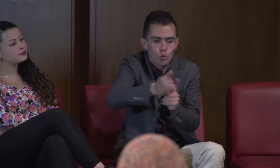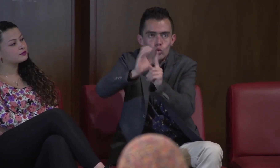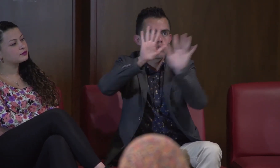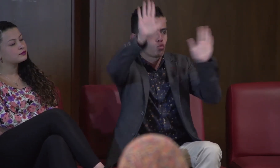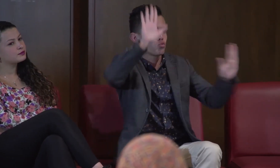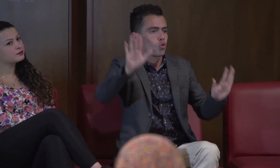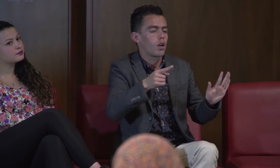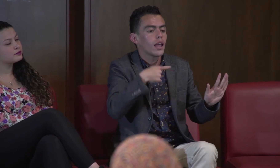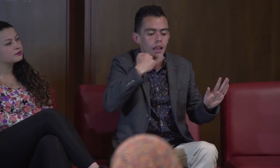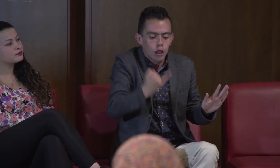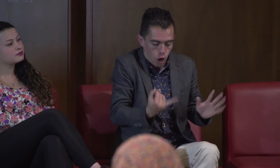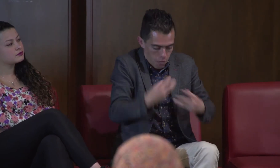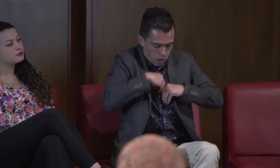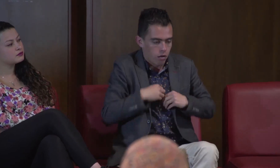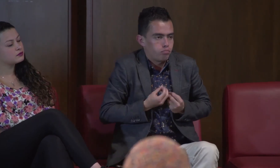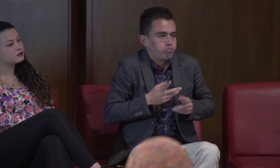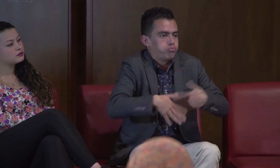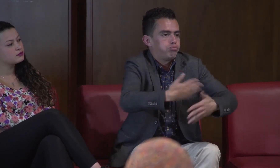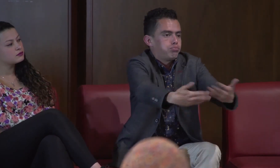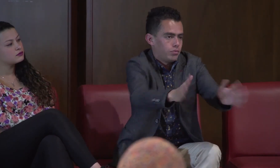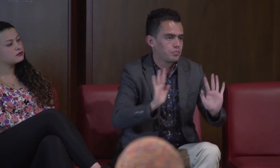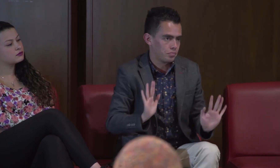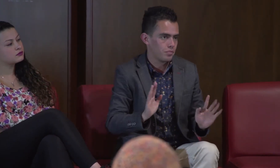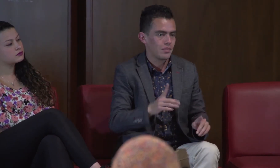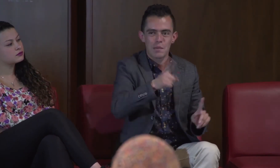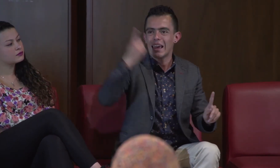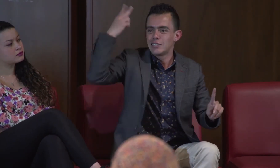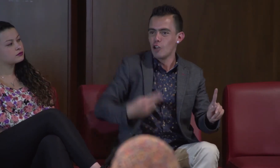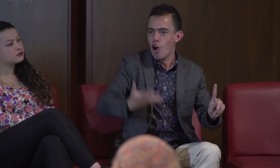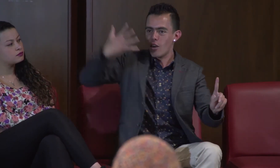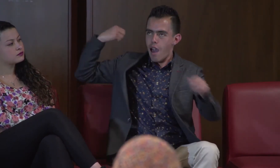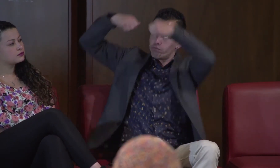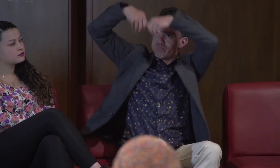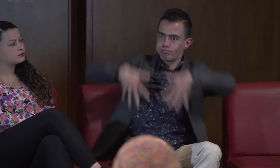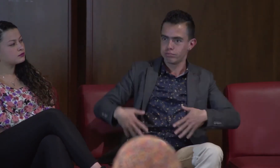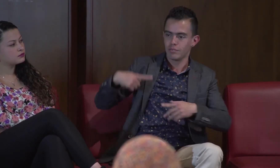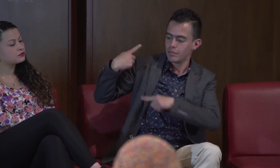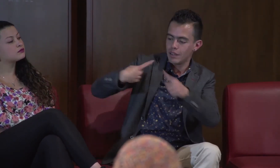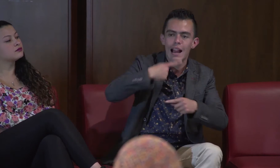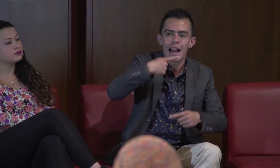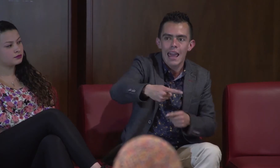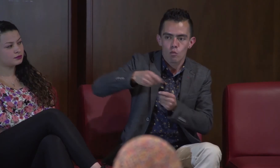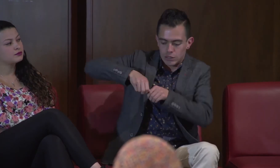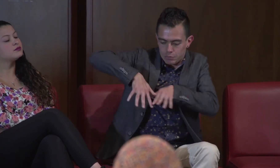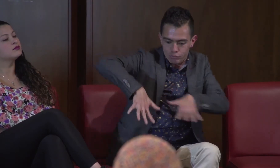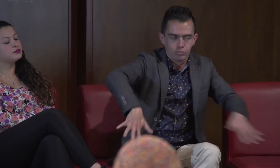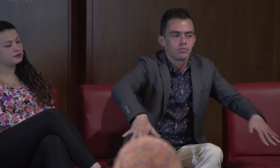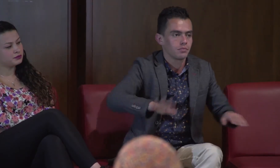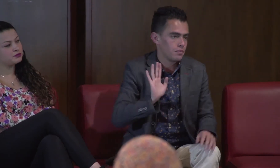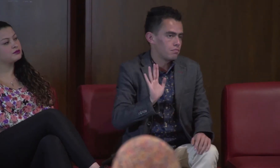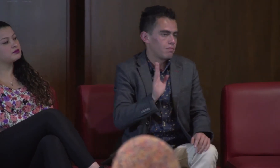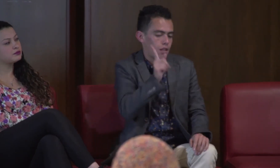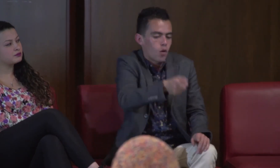inglés, el español, el francés, el alemán. Es una lengua que se construye dependiendo del territorio, de la cultura, de la tradición, de